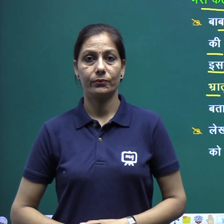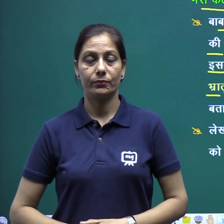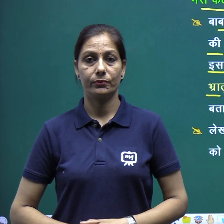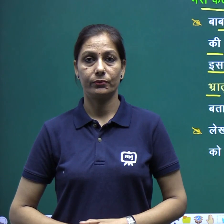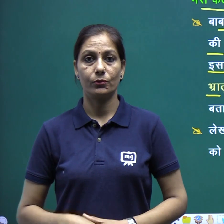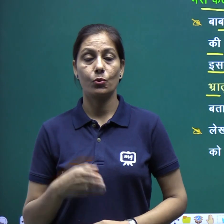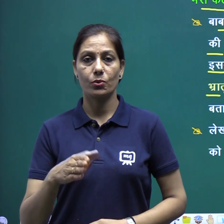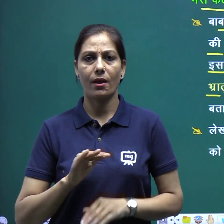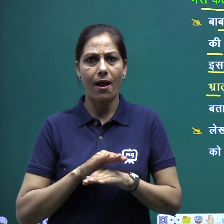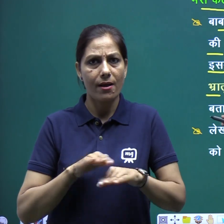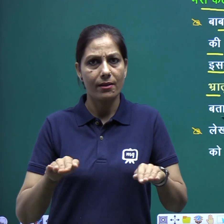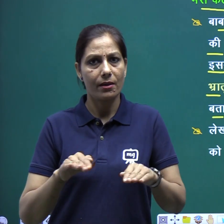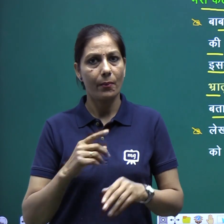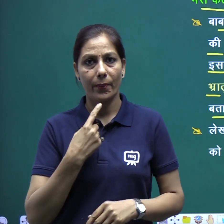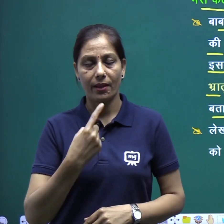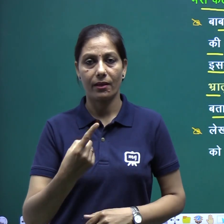उसका आधार बताया है।